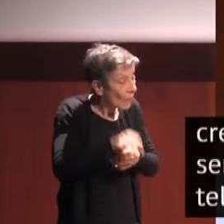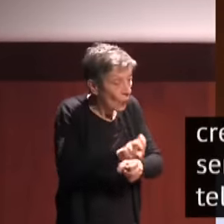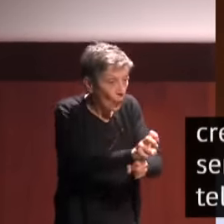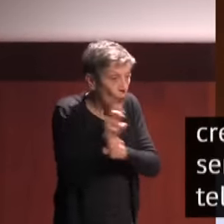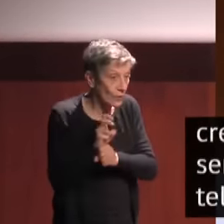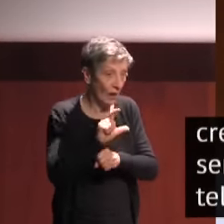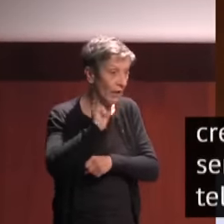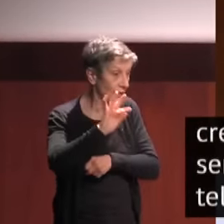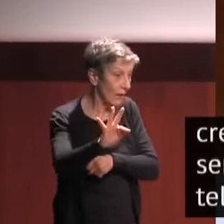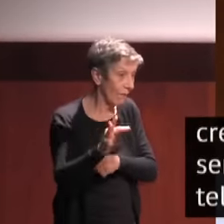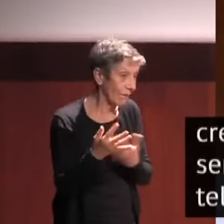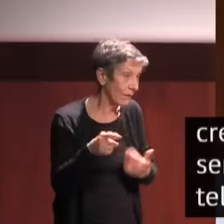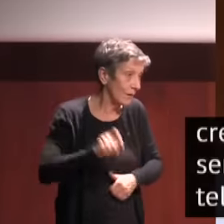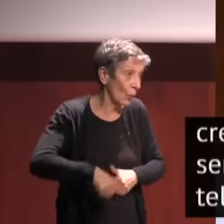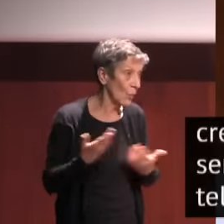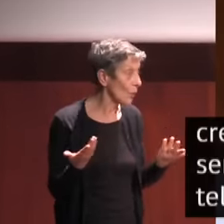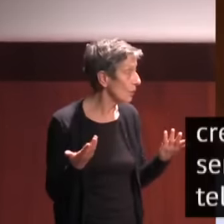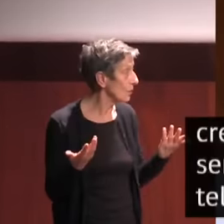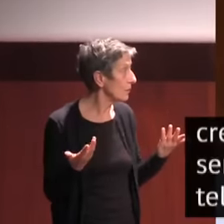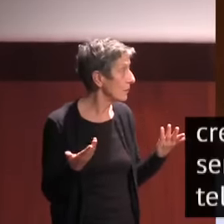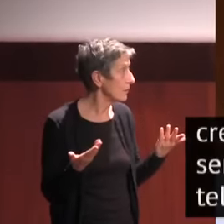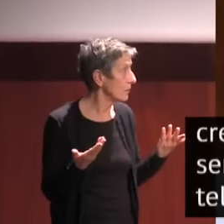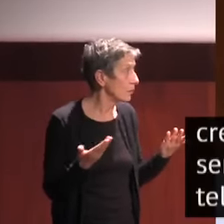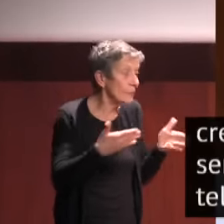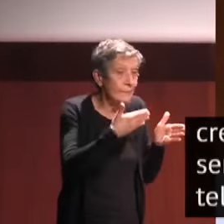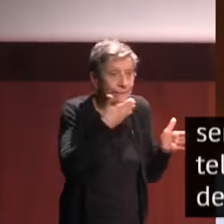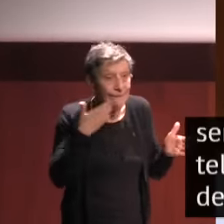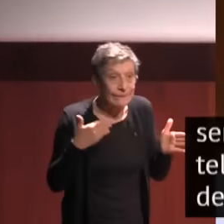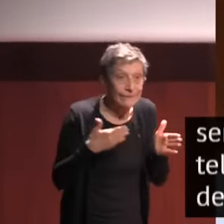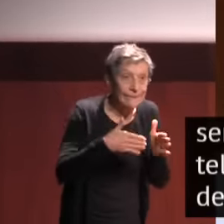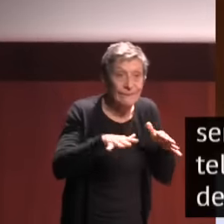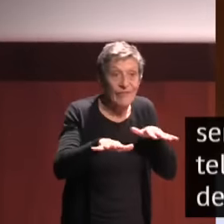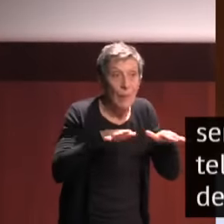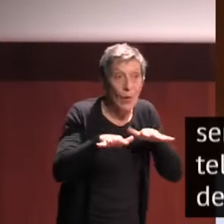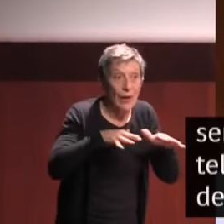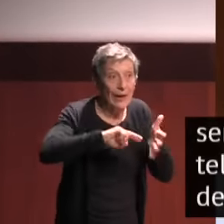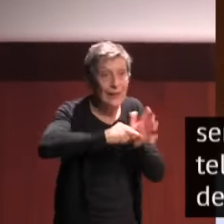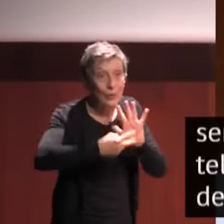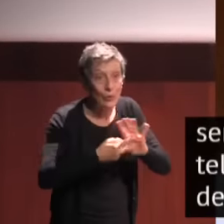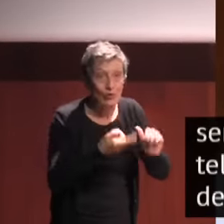si elle ne s'est pas encore forcément avec les meilleurs moyens ou les moyens qu'on souhaiterait forcément.